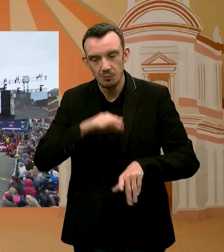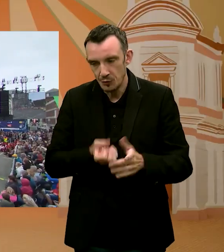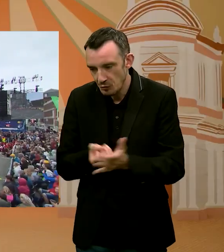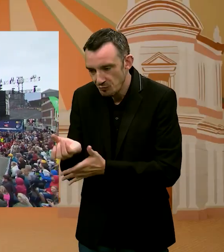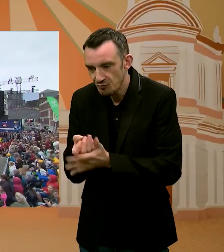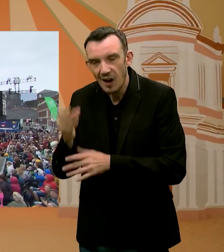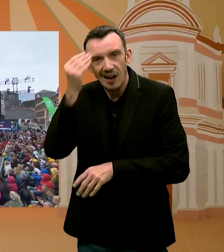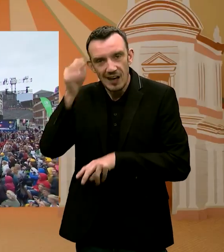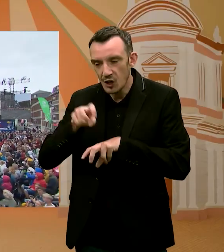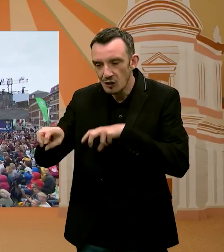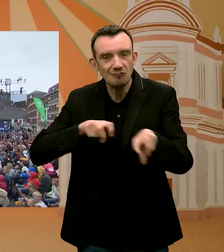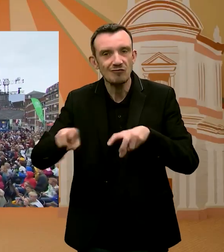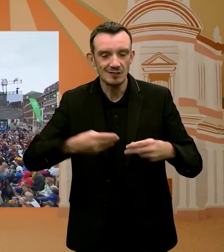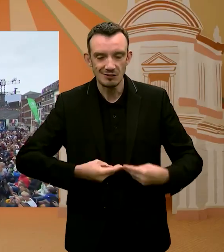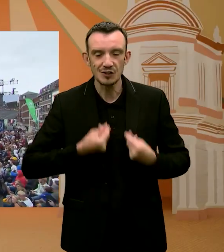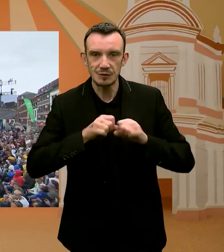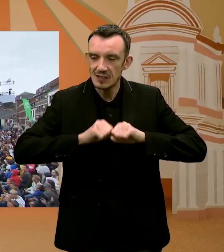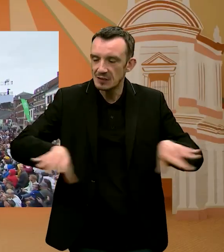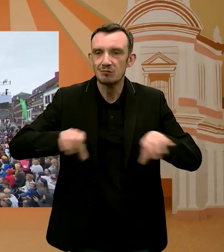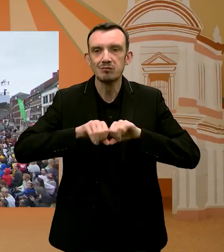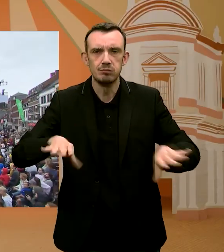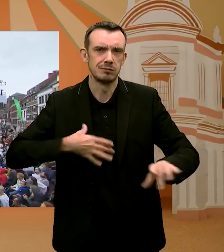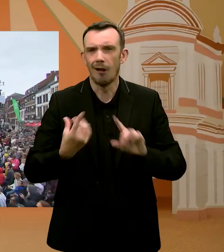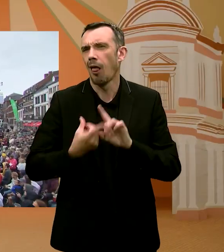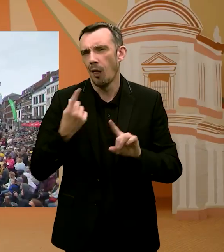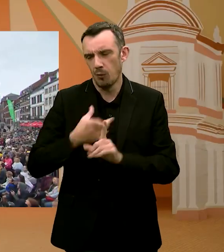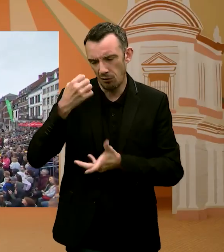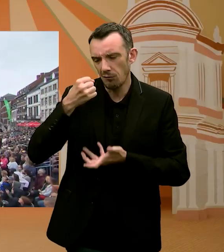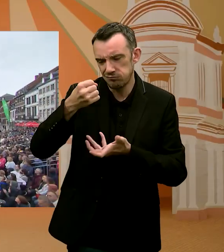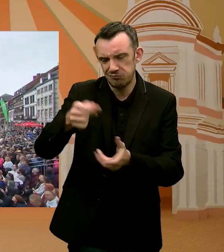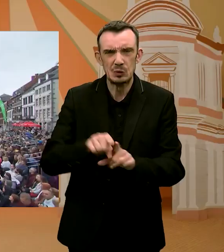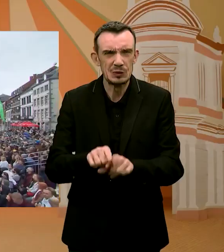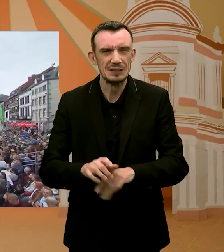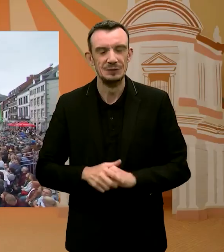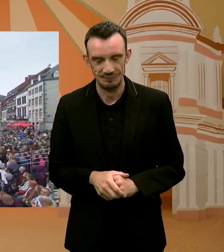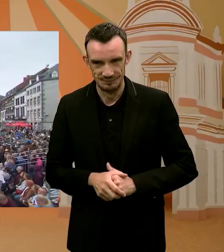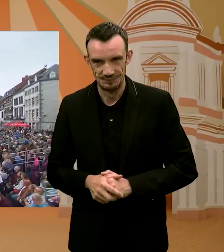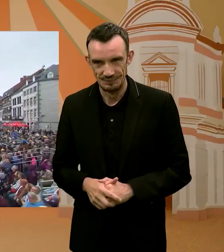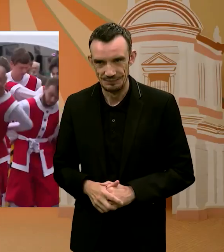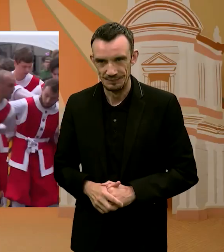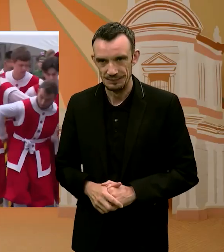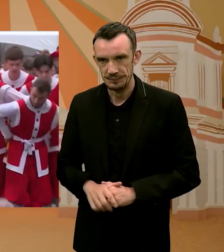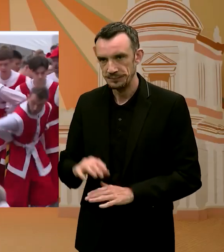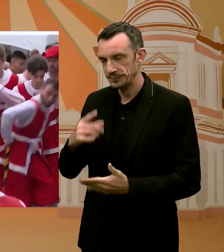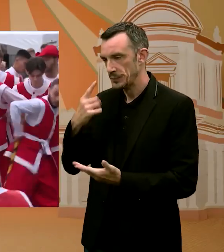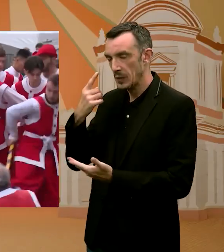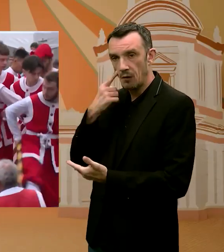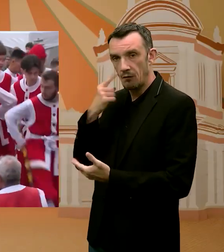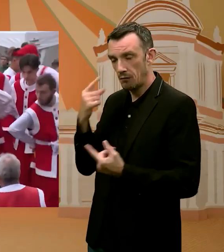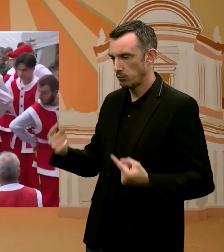vraiment hyper important pour nous. Allez, alors que le combat fait rage, je ne sais pas si on peut utiliser cette expression, oui, mais